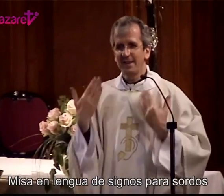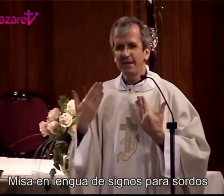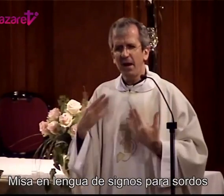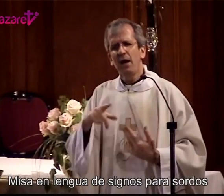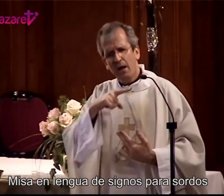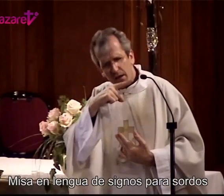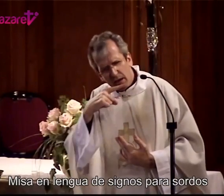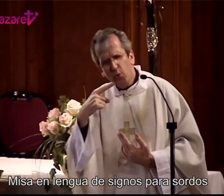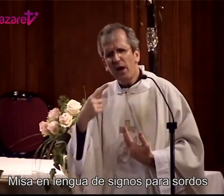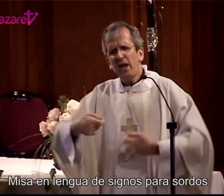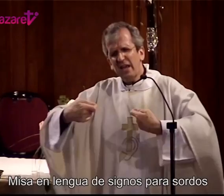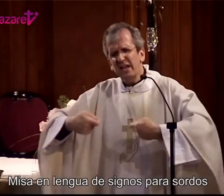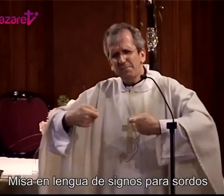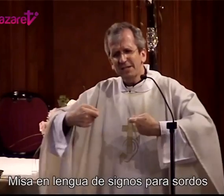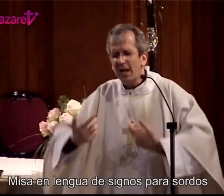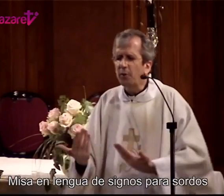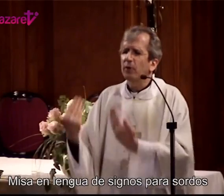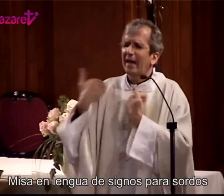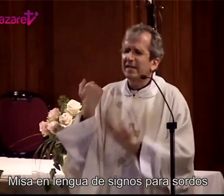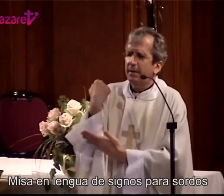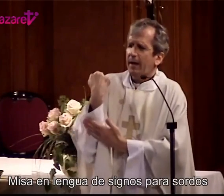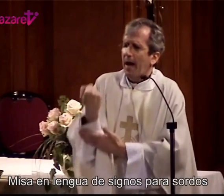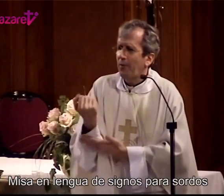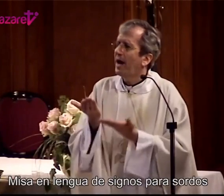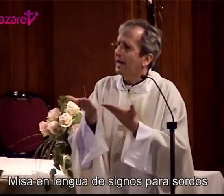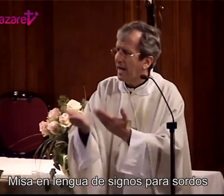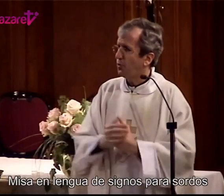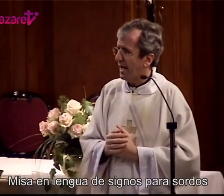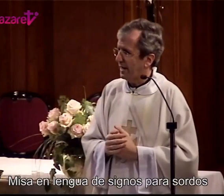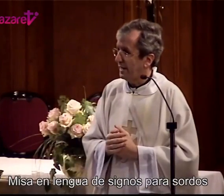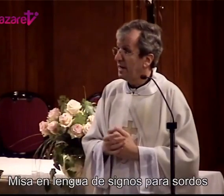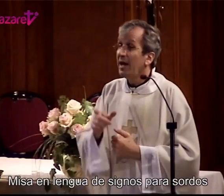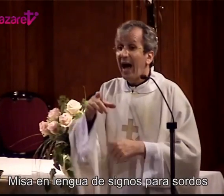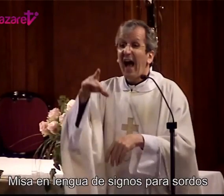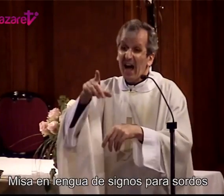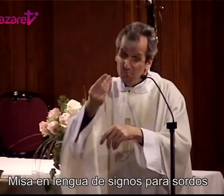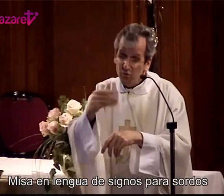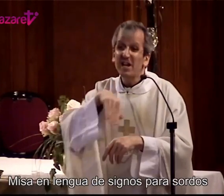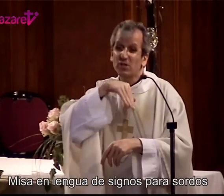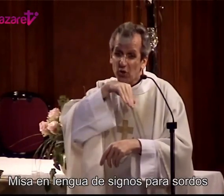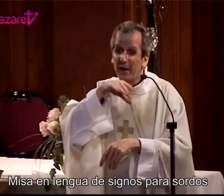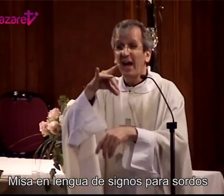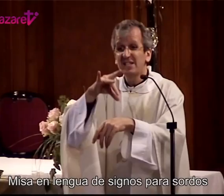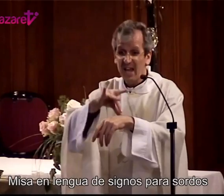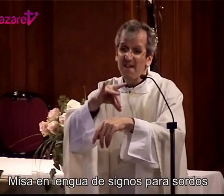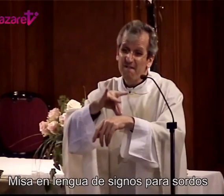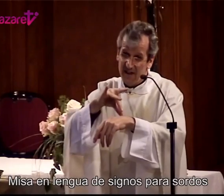encima y que duele y que es pesado, pero que hay que saber apoyar y ayudar. Hay muchas ovejas